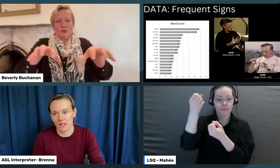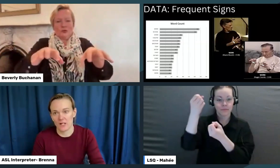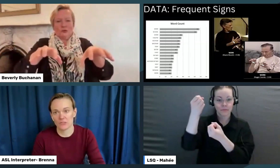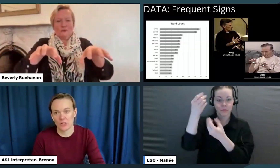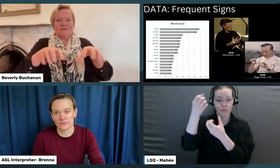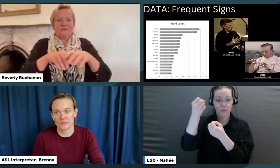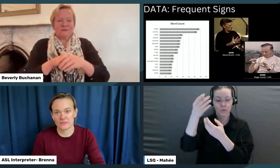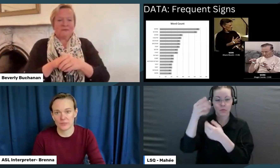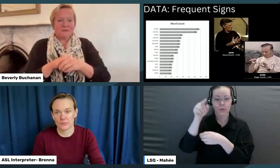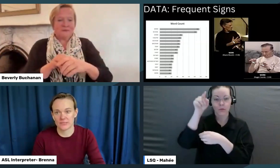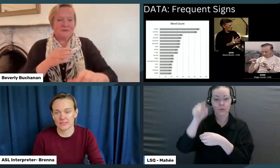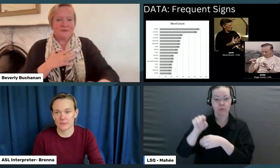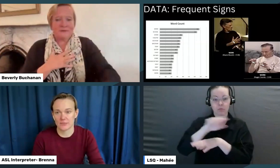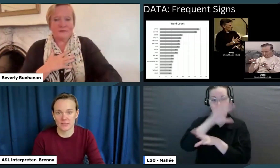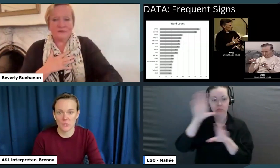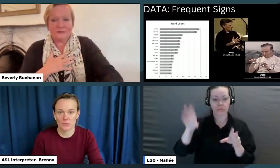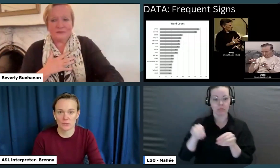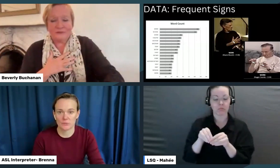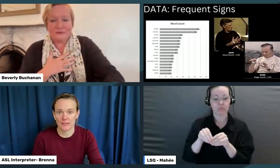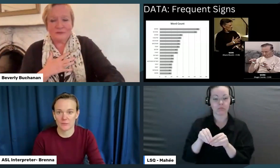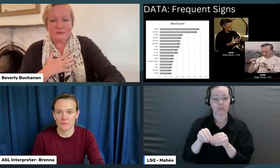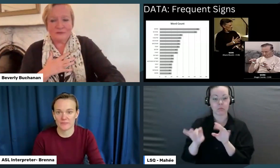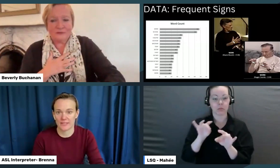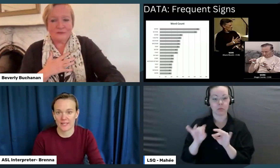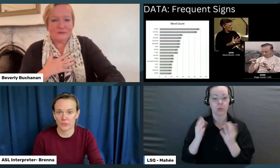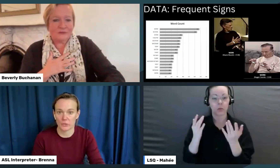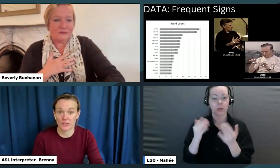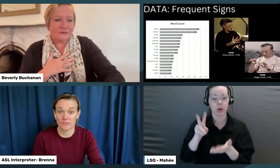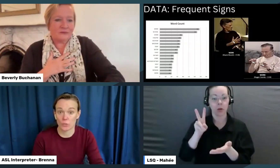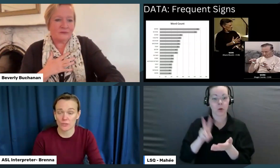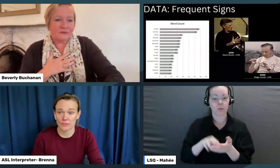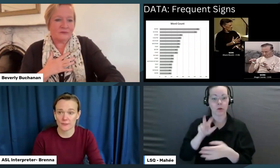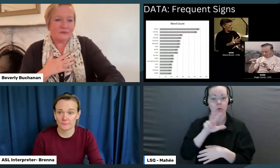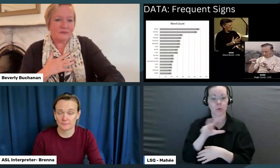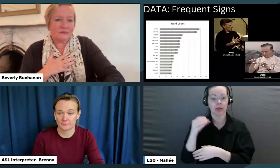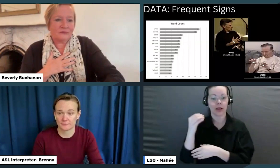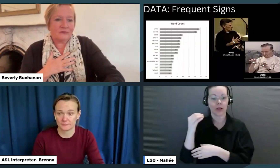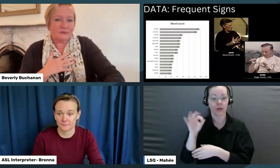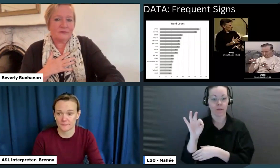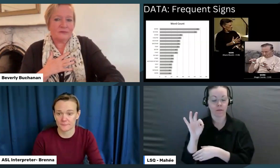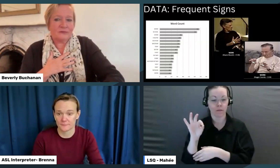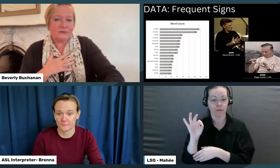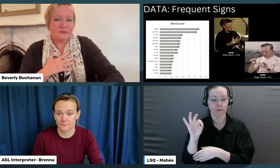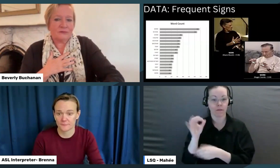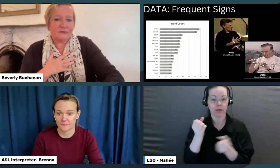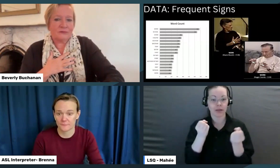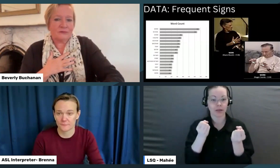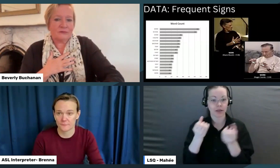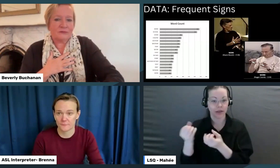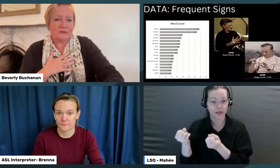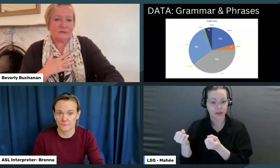Les signes les plus fréquents, c'était au sujet du travail, dans cette catégorie-là.